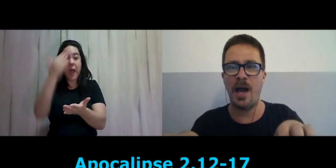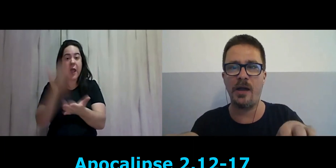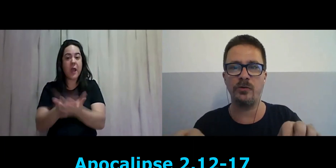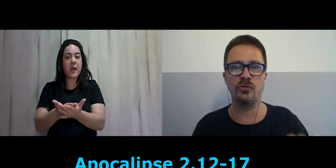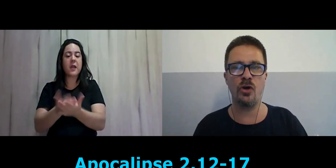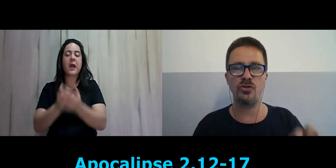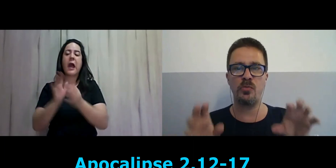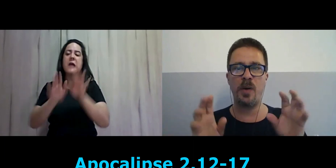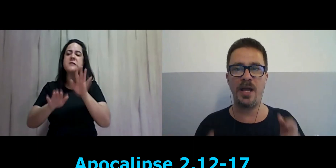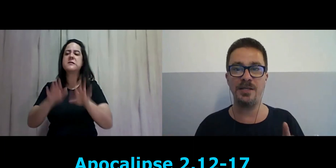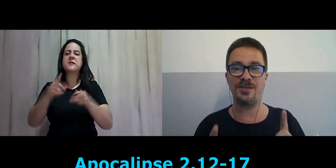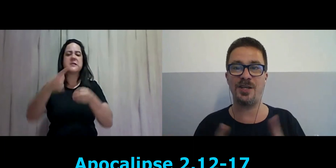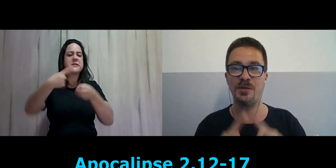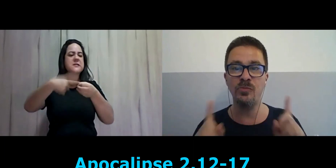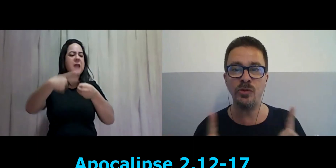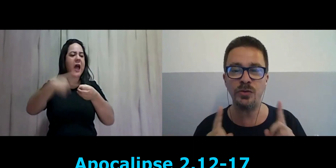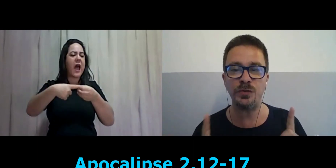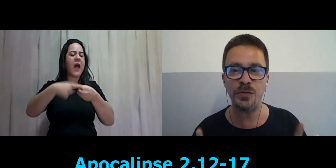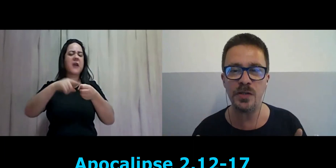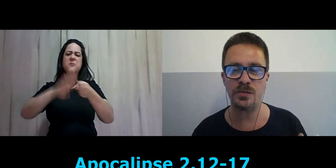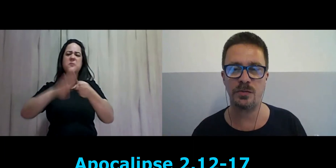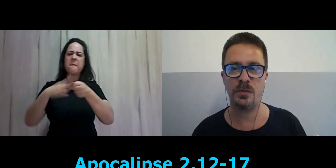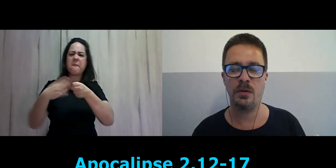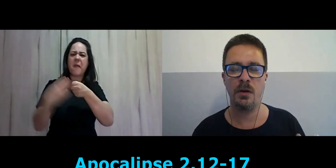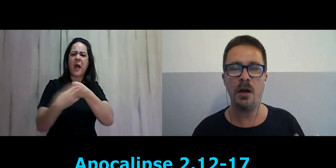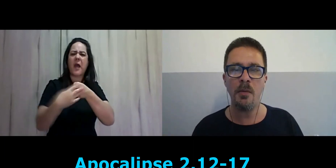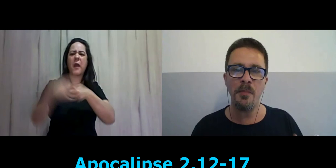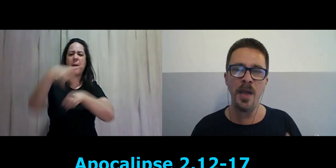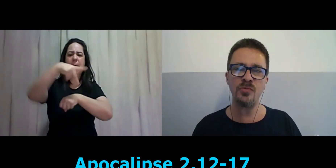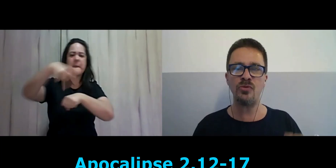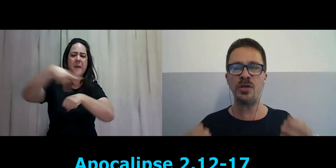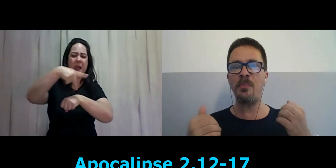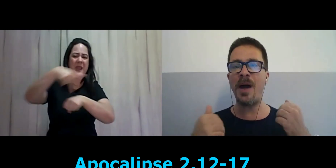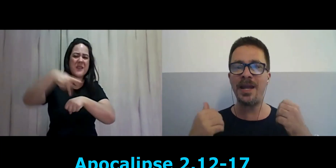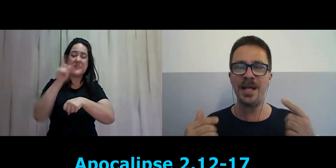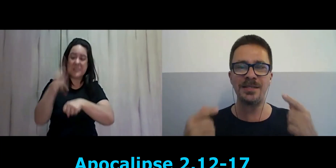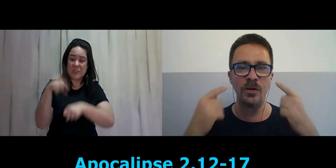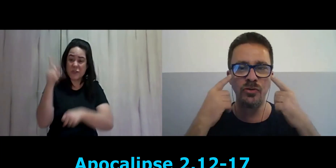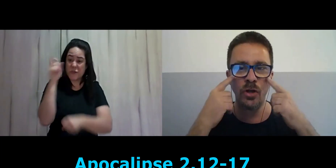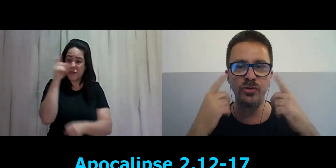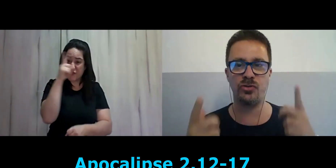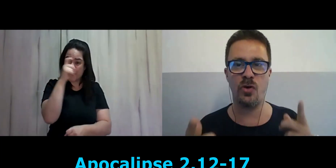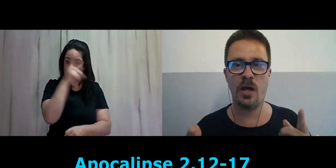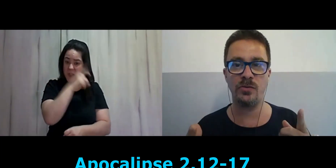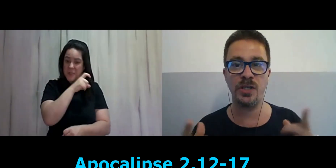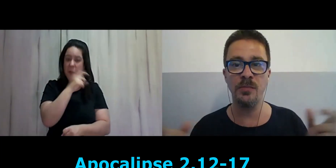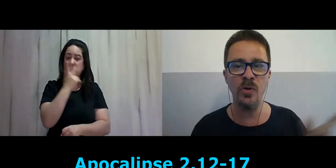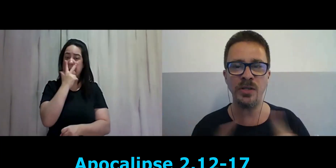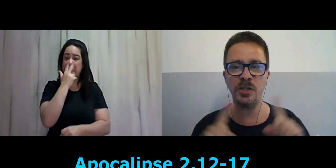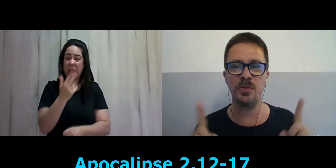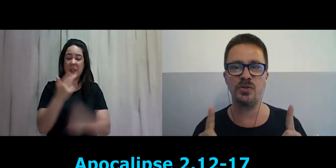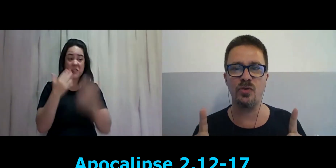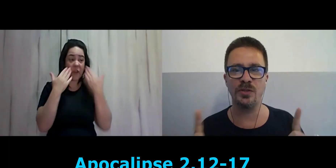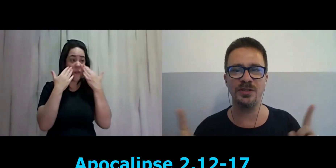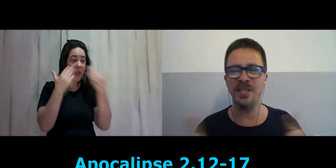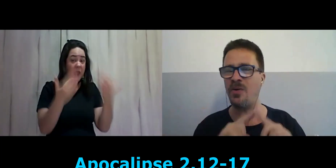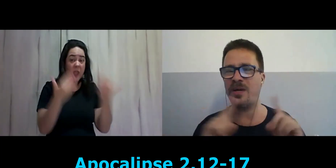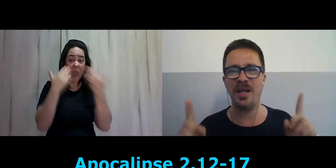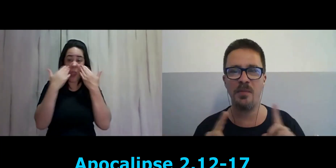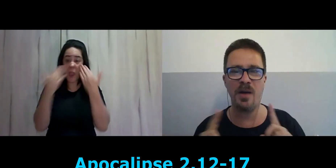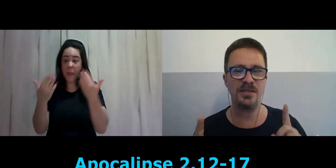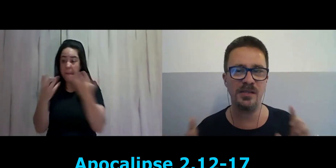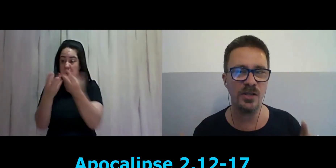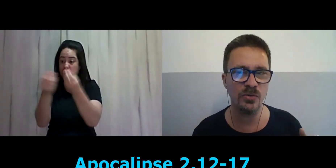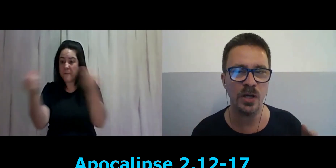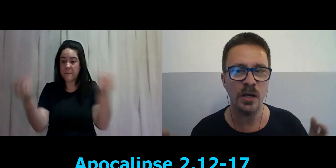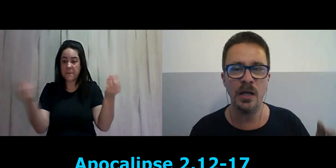nosso bairro, do nosso país esteja muito difícil, mesmo que pareça aos nossos olhos que muitas pessoas não